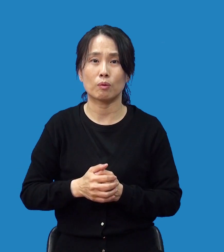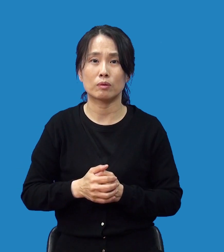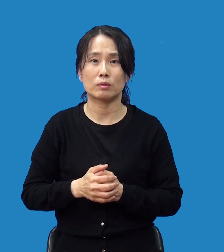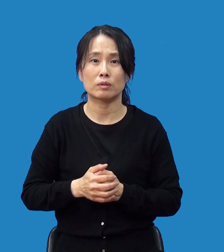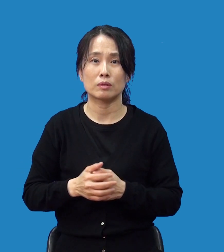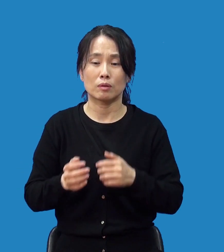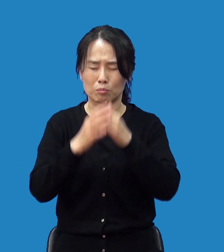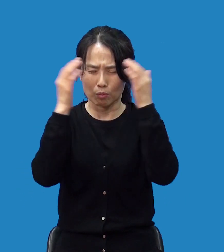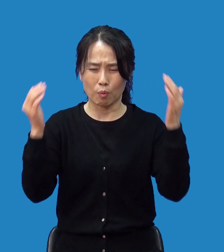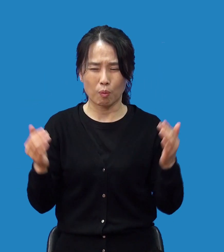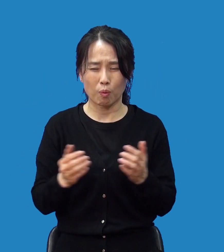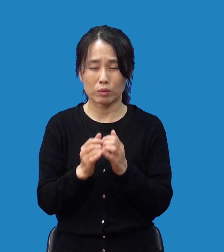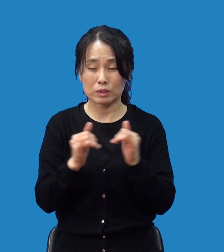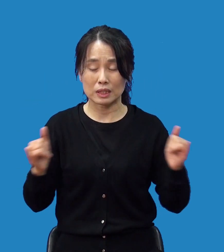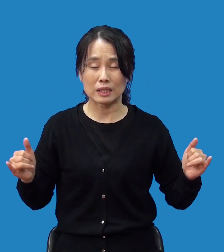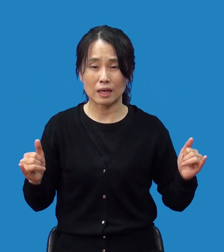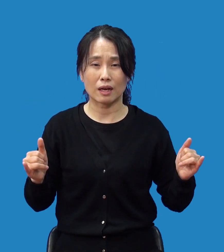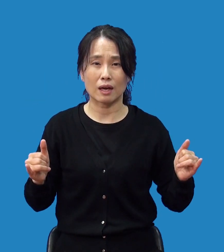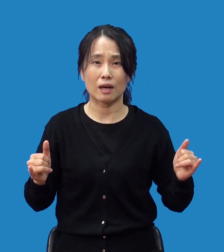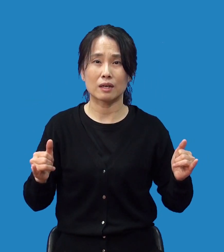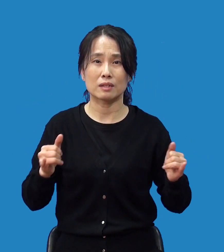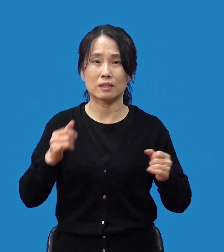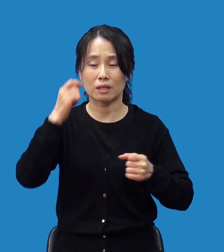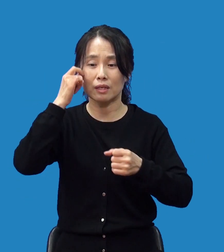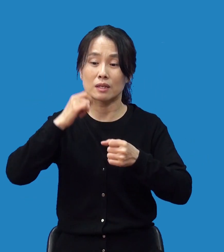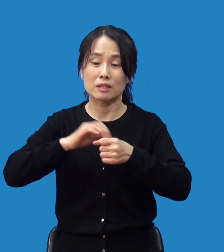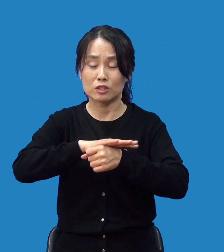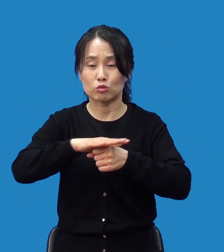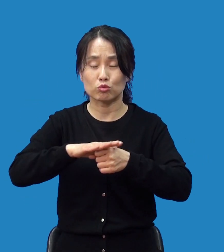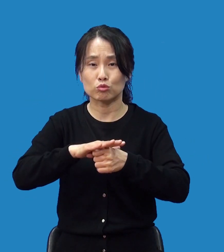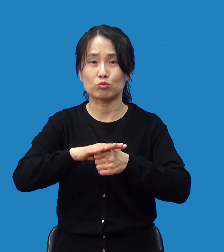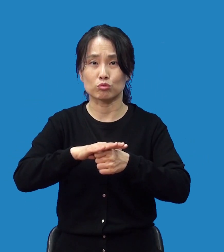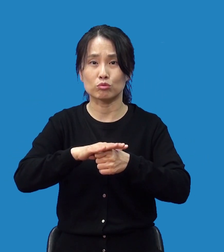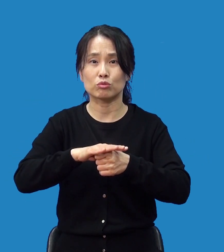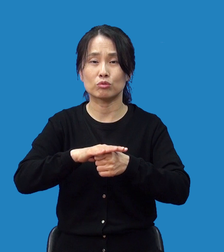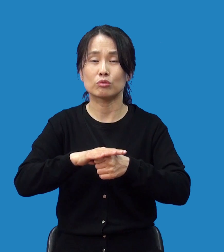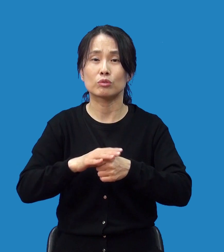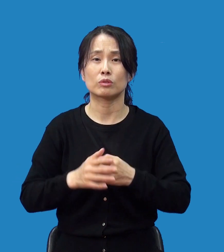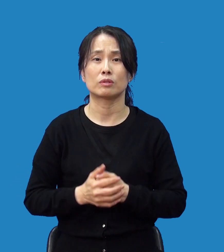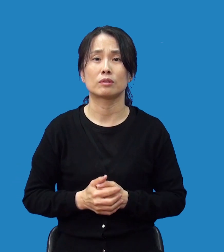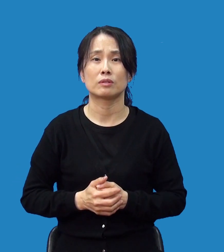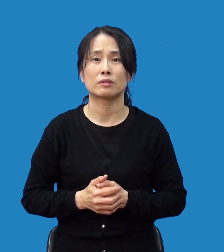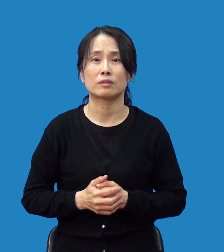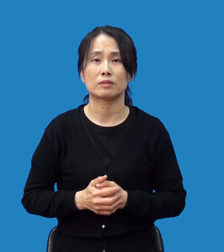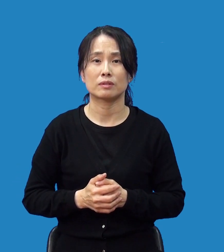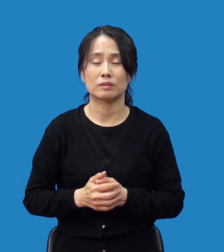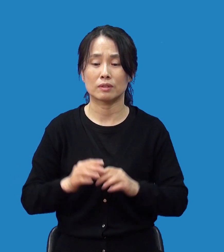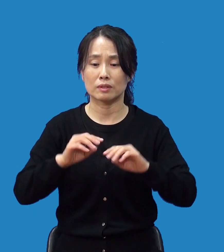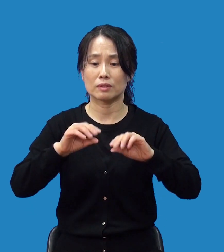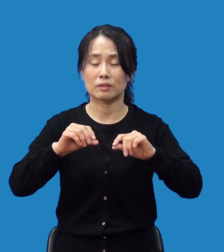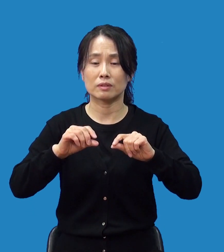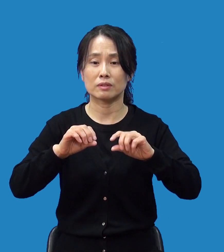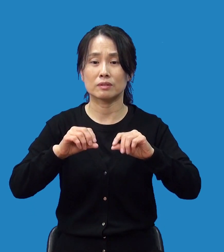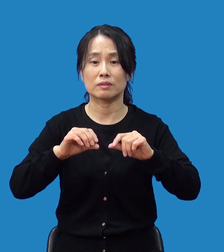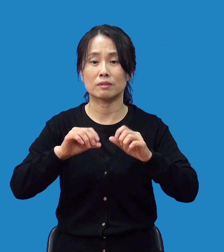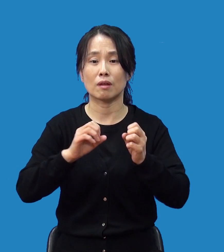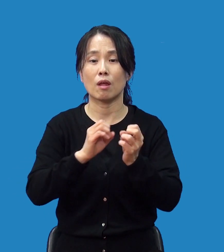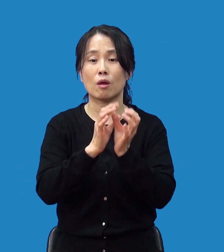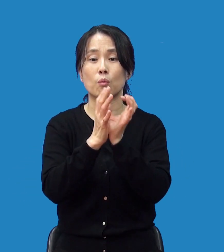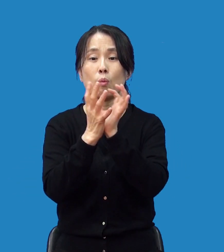모든 인간의 헤세드, 이 헤세드는 들에 피었다